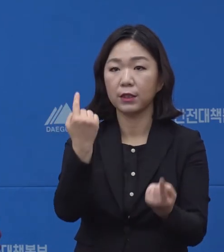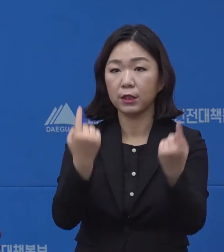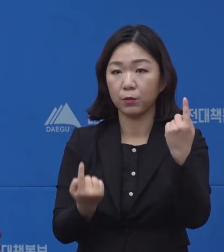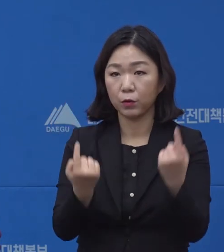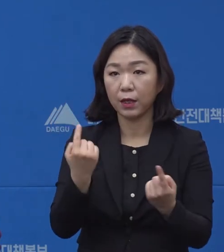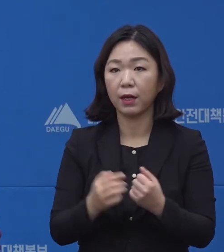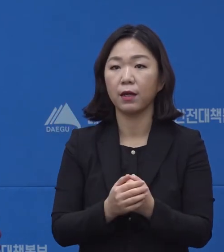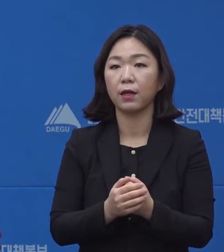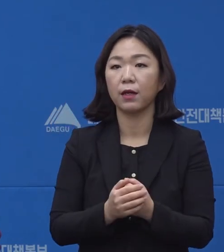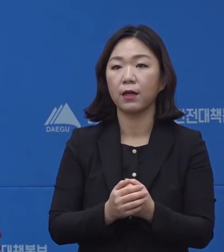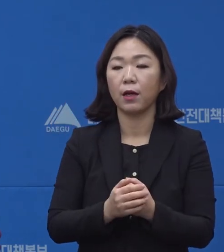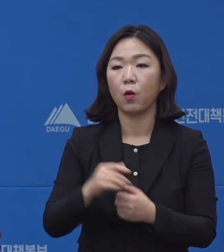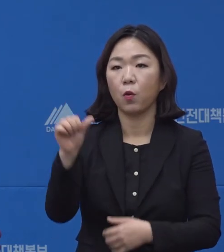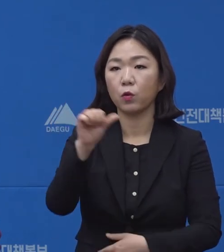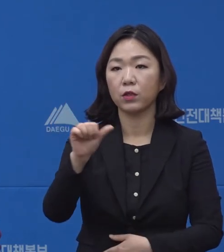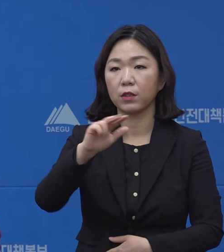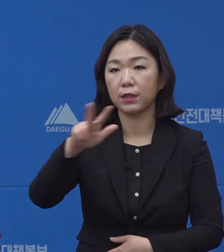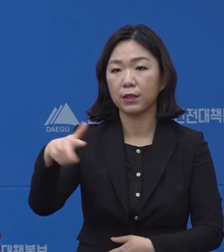증가한 총